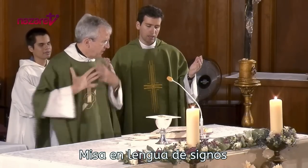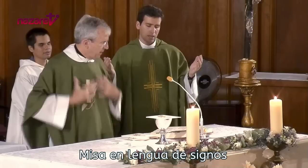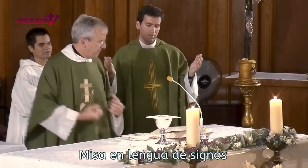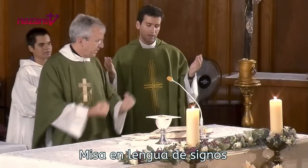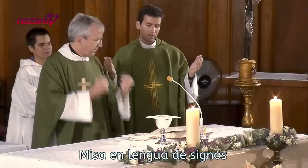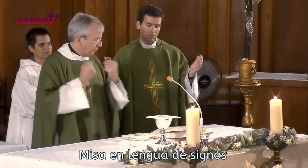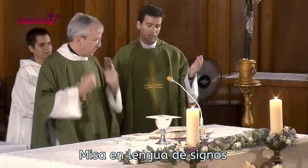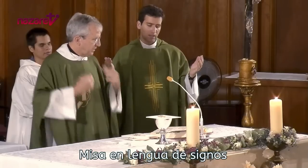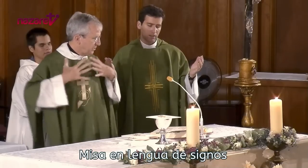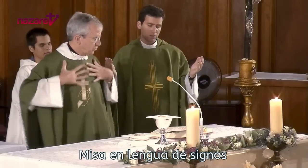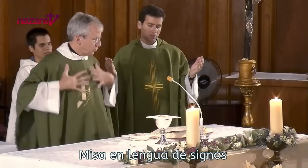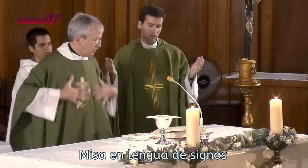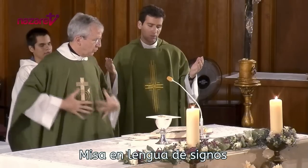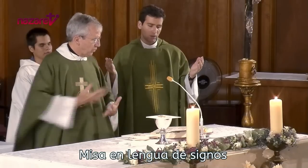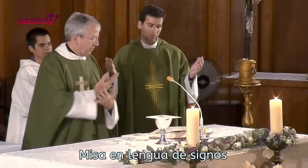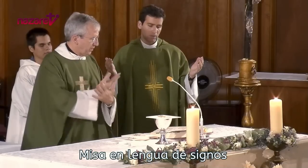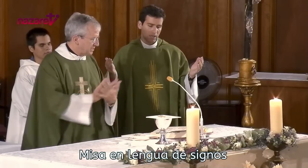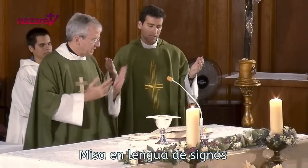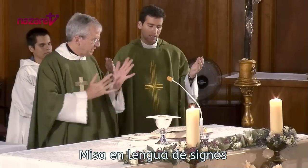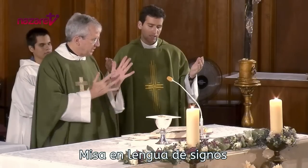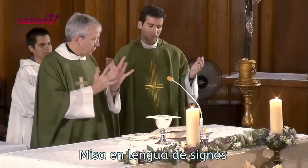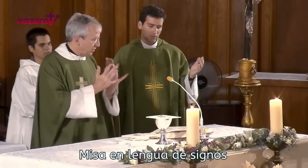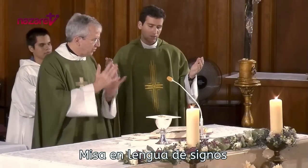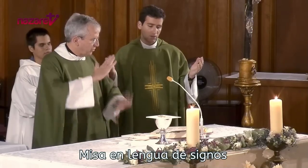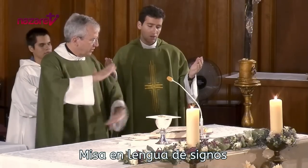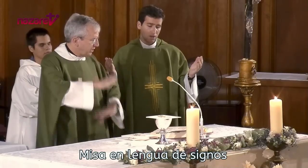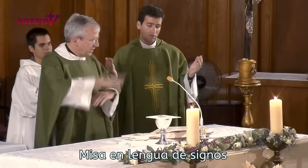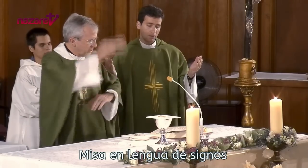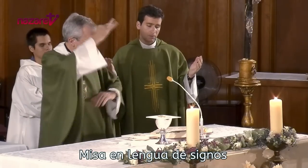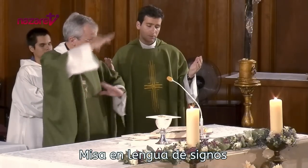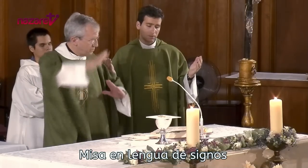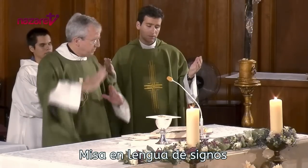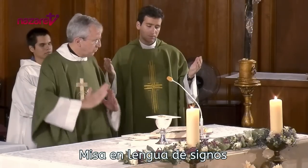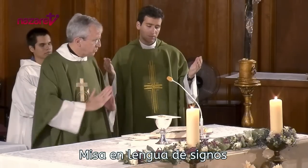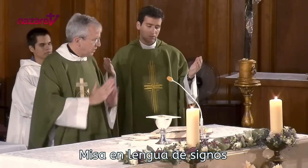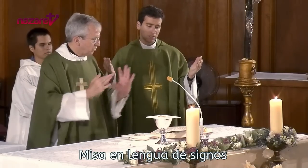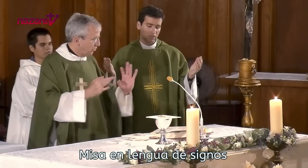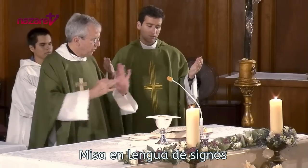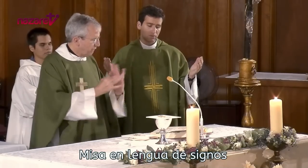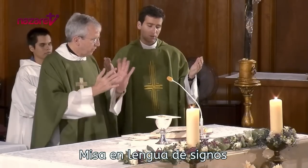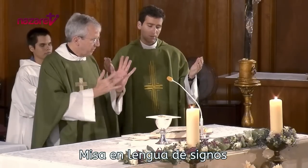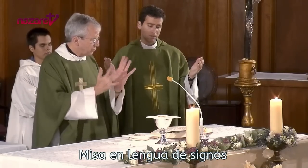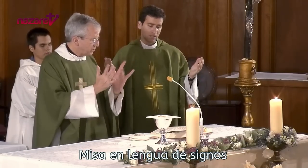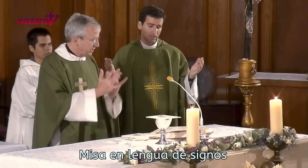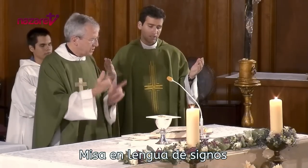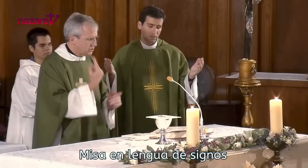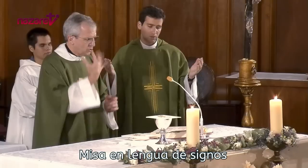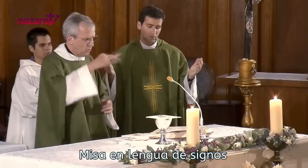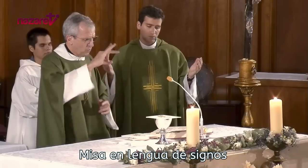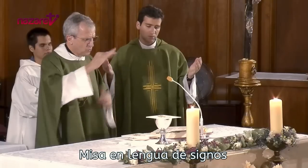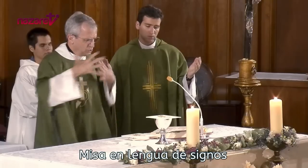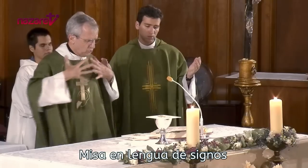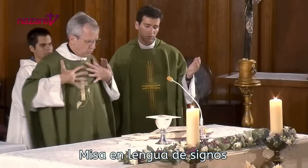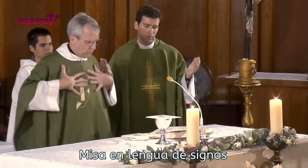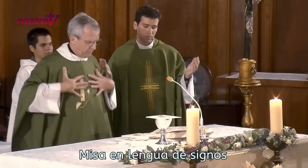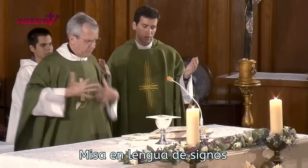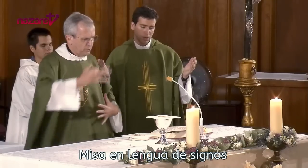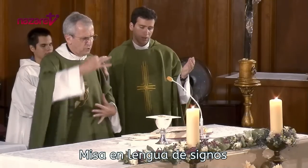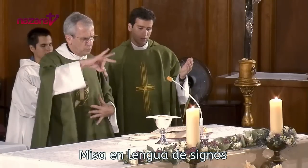para que, fortalecidos con el cuerpo y la sangre de tu Hijo y llenos de su Espíritu Santo, formemos en Cristo un solo cuerpo y un